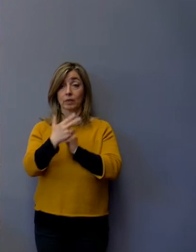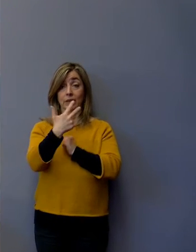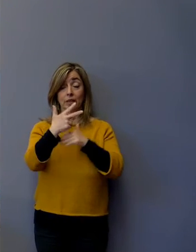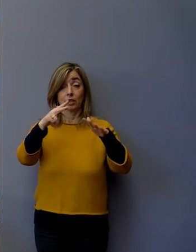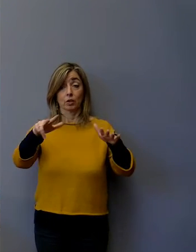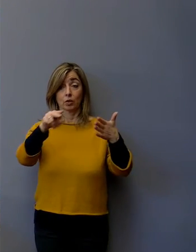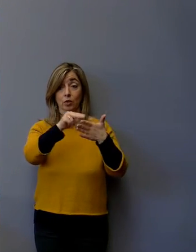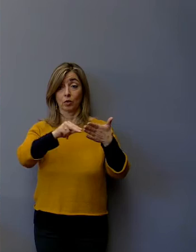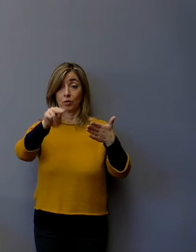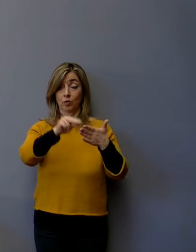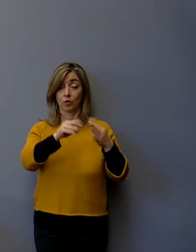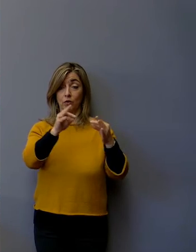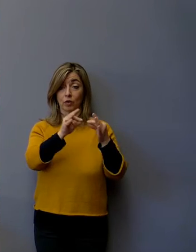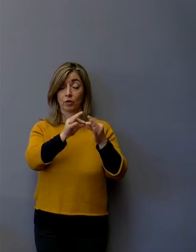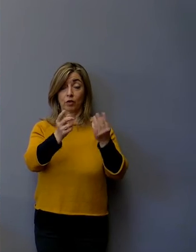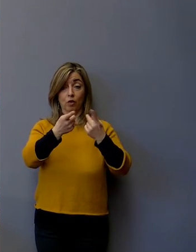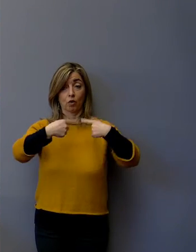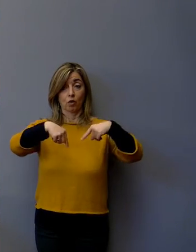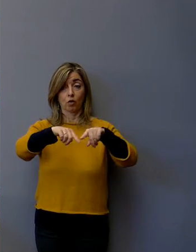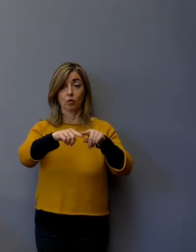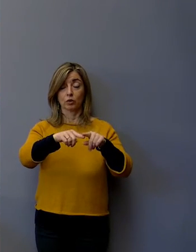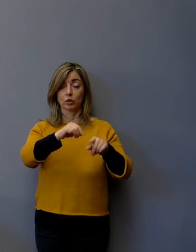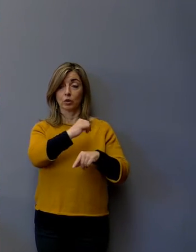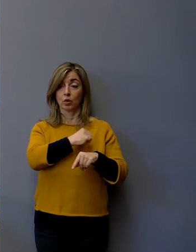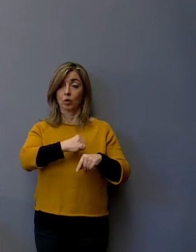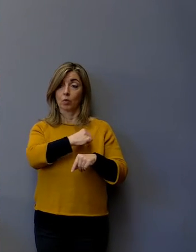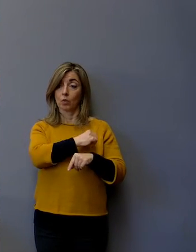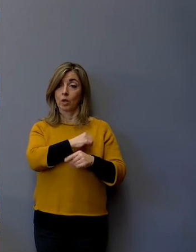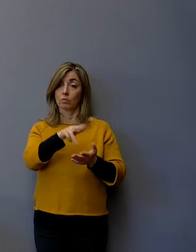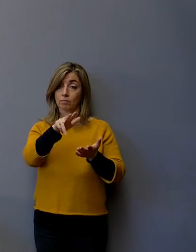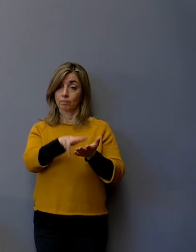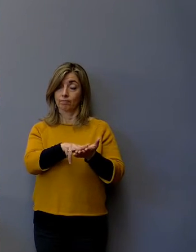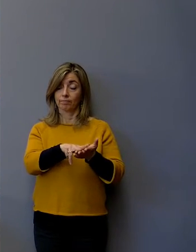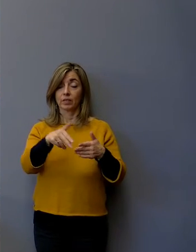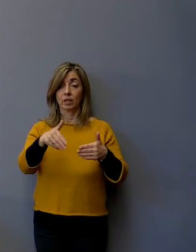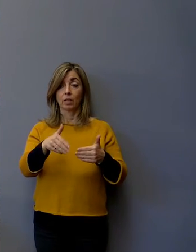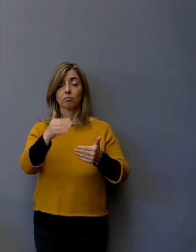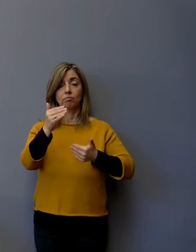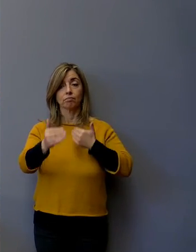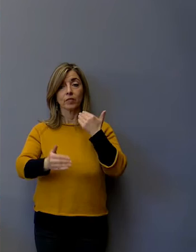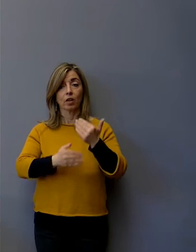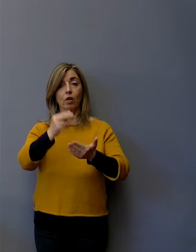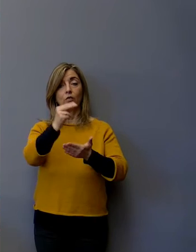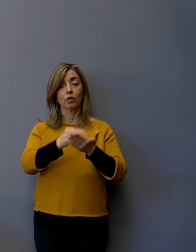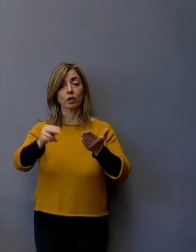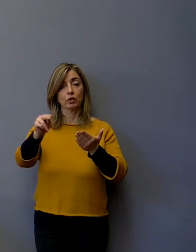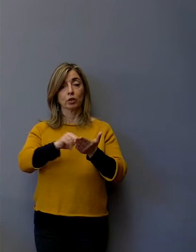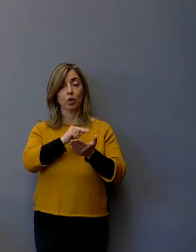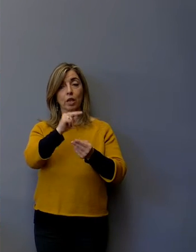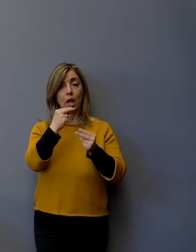favorevoli il consiglio comunale approva procediamo ora con la votazione degli emendamenti con lo stesso criterio